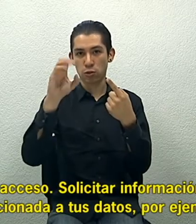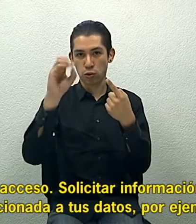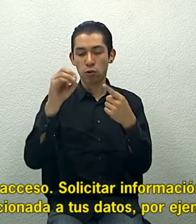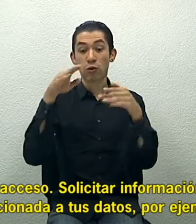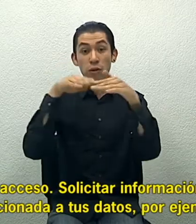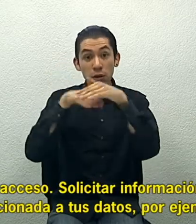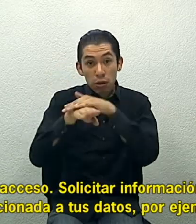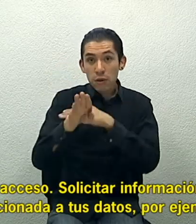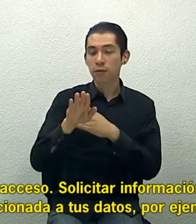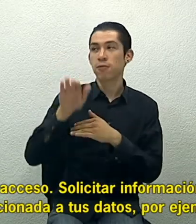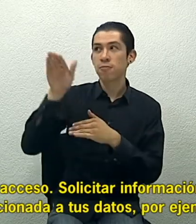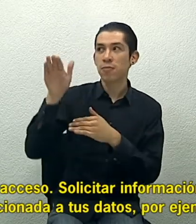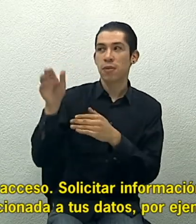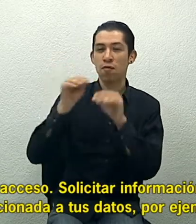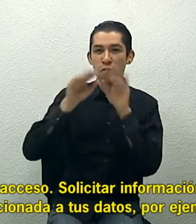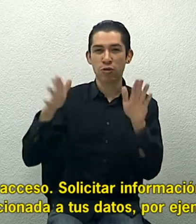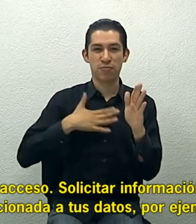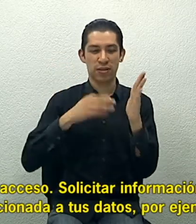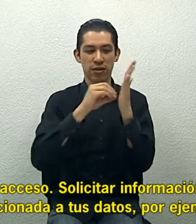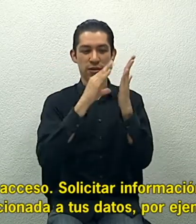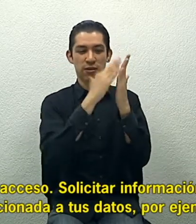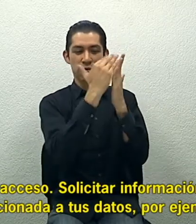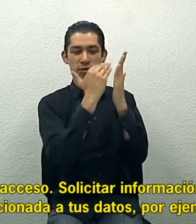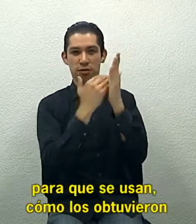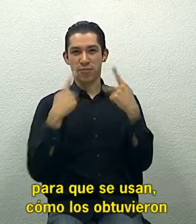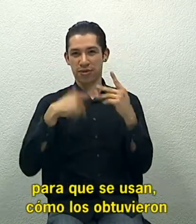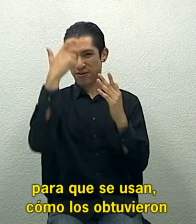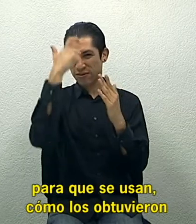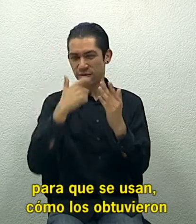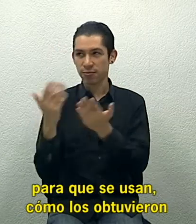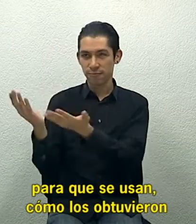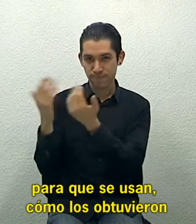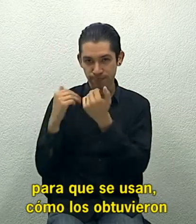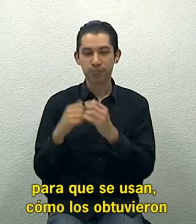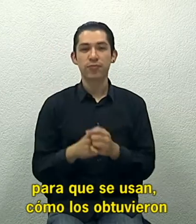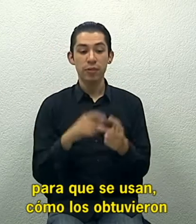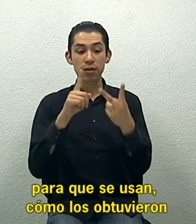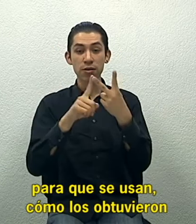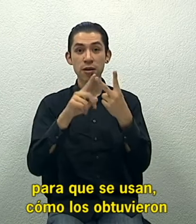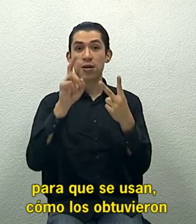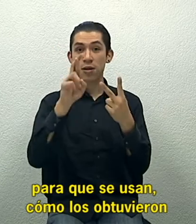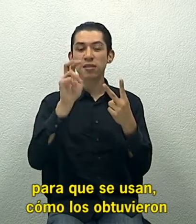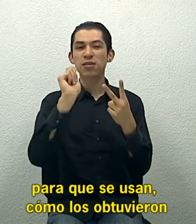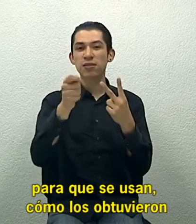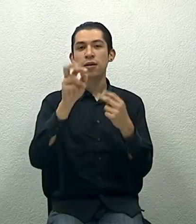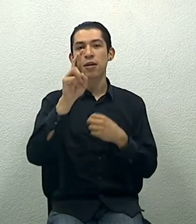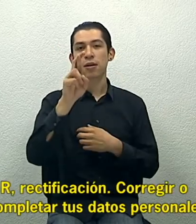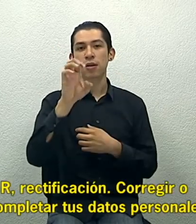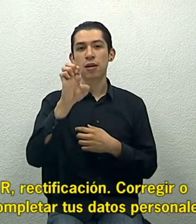solicitar información relacionada a tus datos por ejemplo para que se usan o como los obtuvieron ere